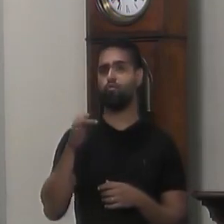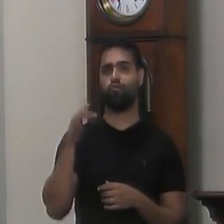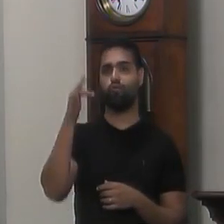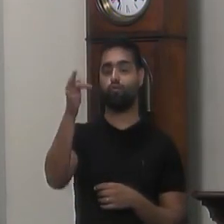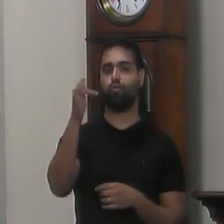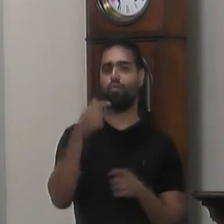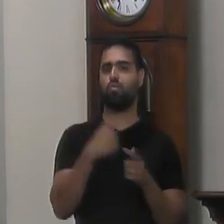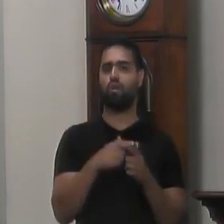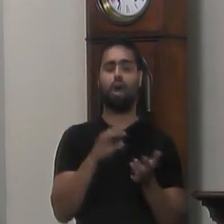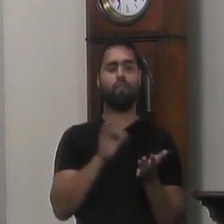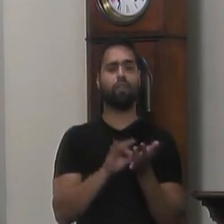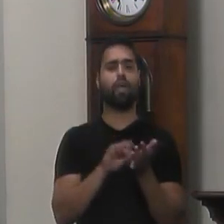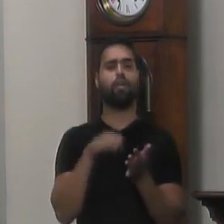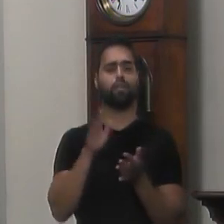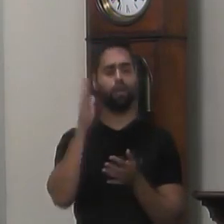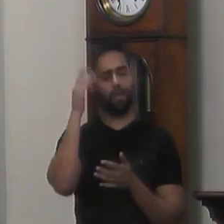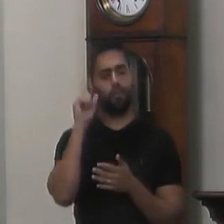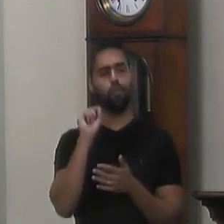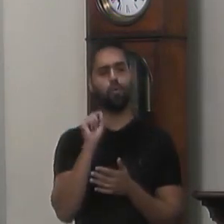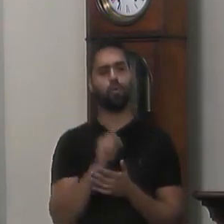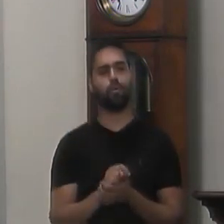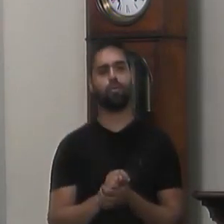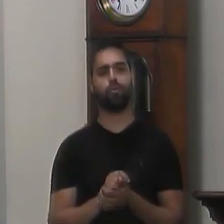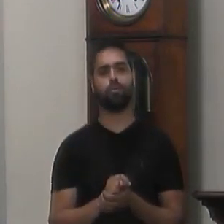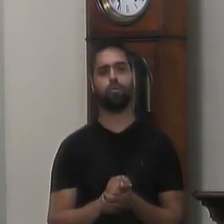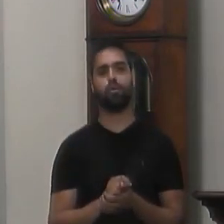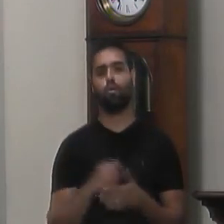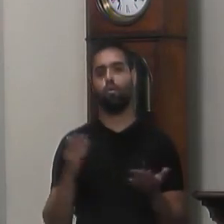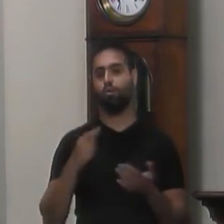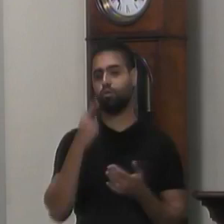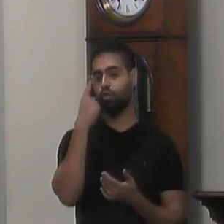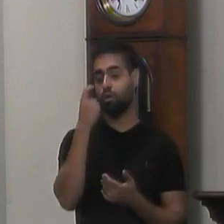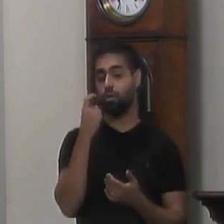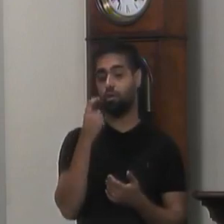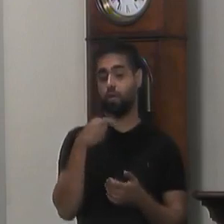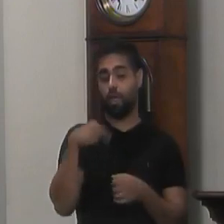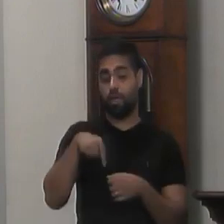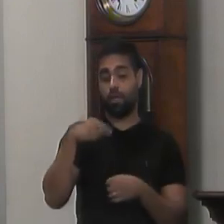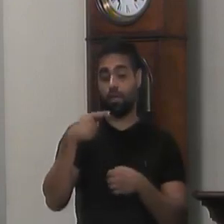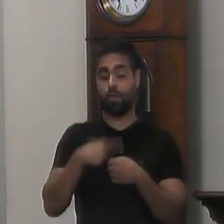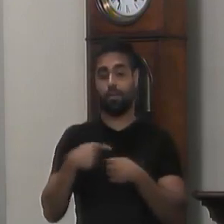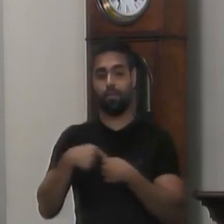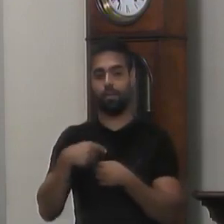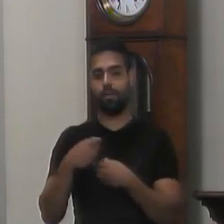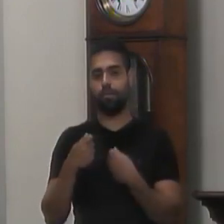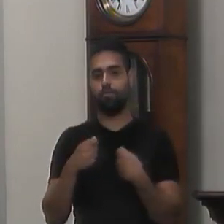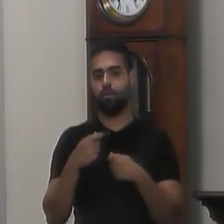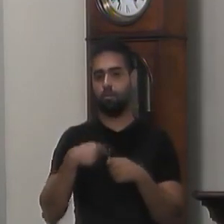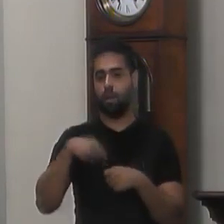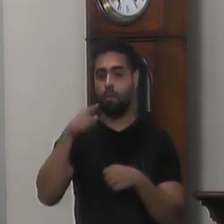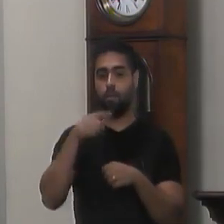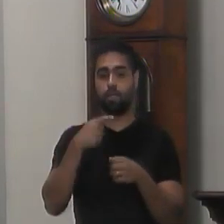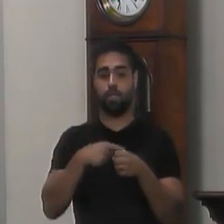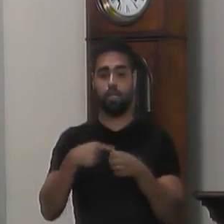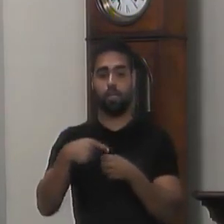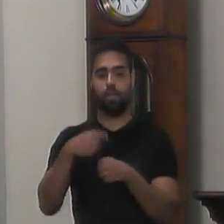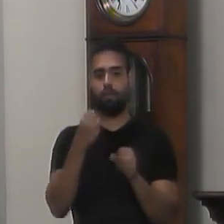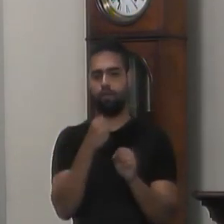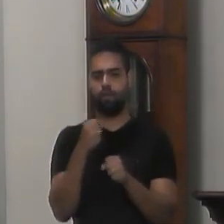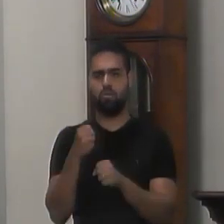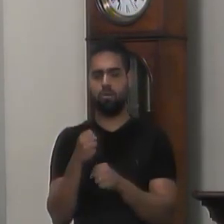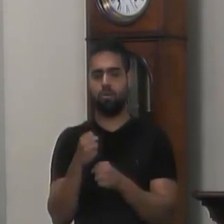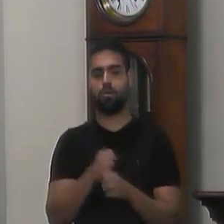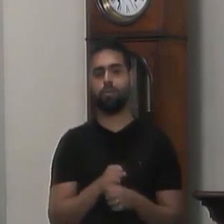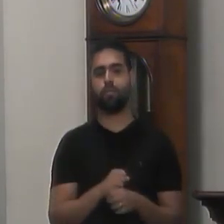a verdade todo mundo sabe. A verdade todo mundo sabe que hoje o lixo da nossa cidade, ele tem que ir para Vassouras. Maçambará,